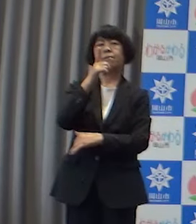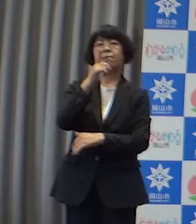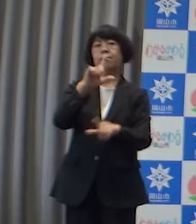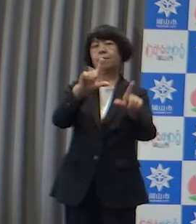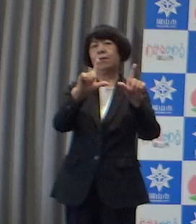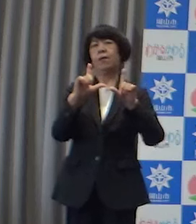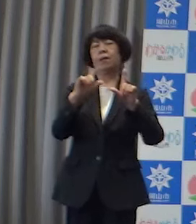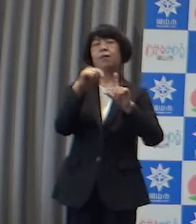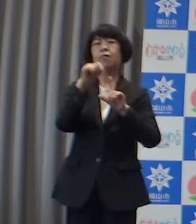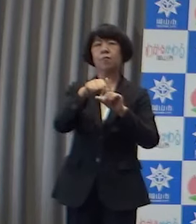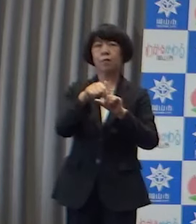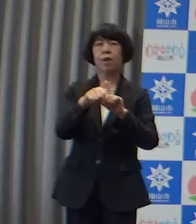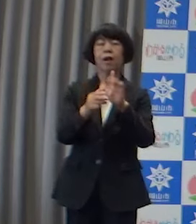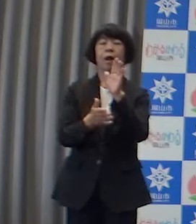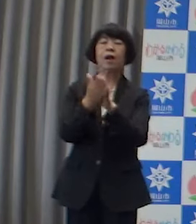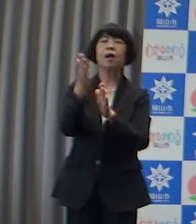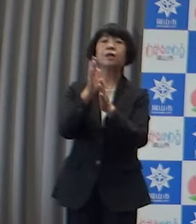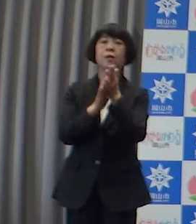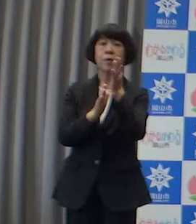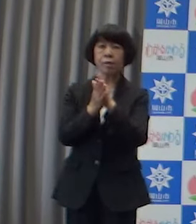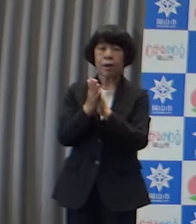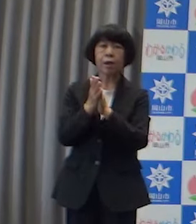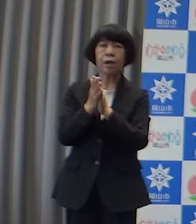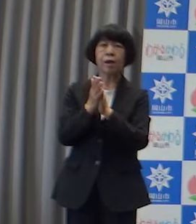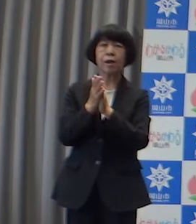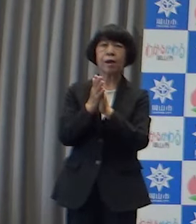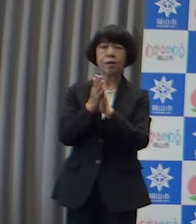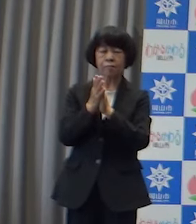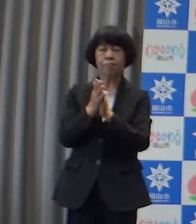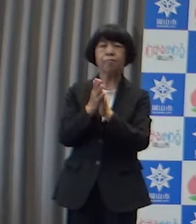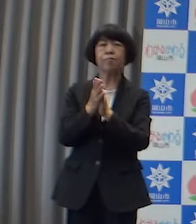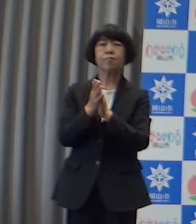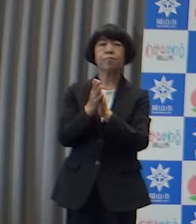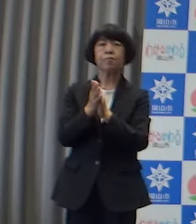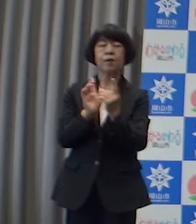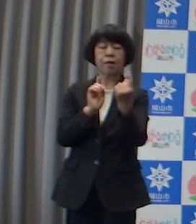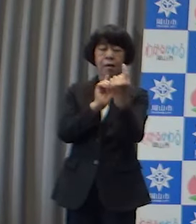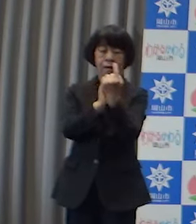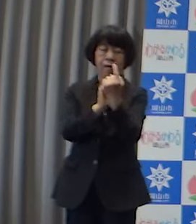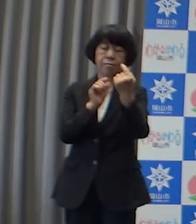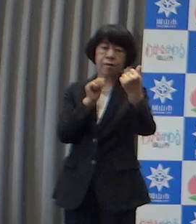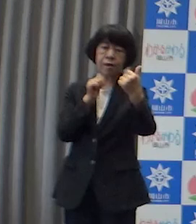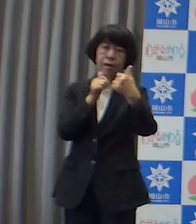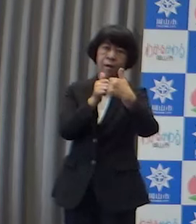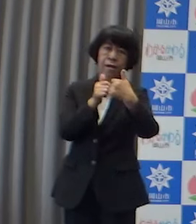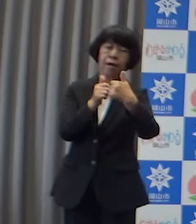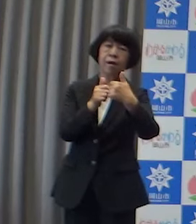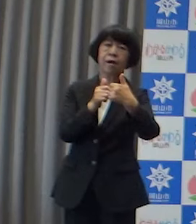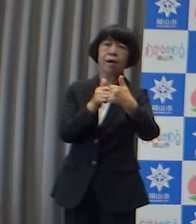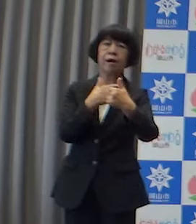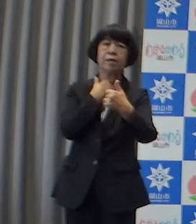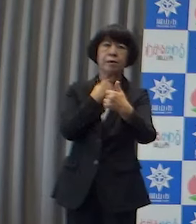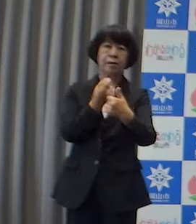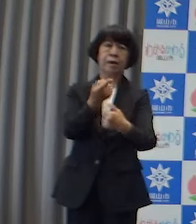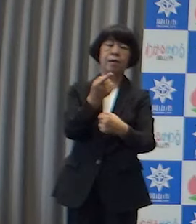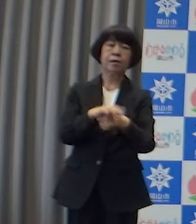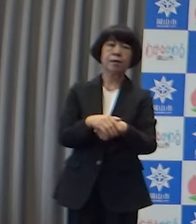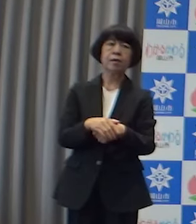次回あればですね、お話をお伺いしたい。また今ペーパーでも